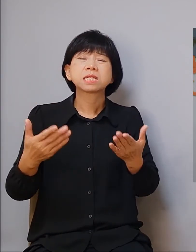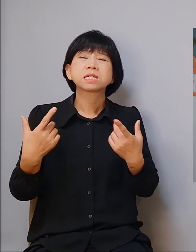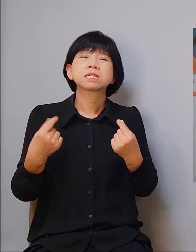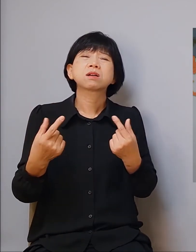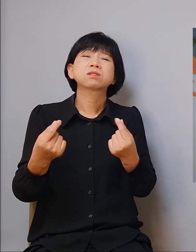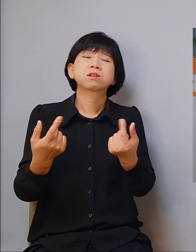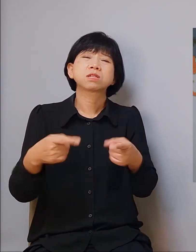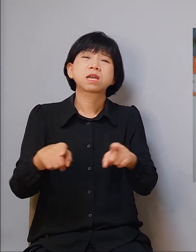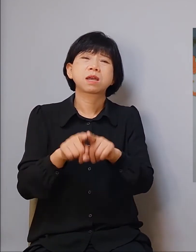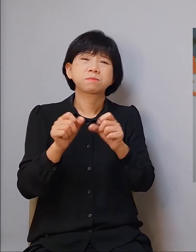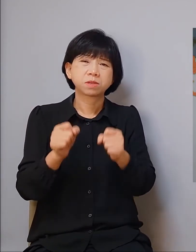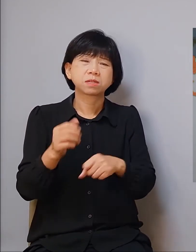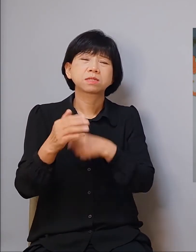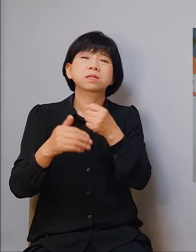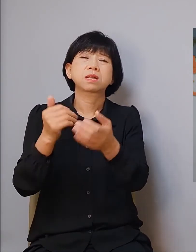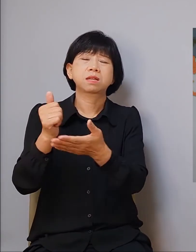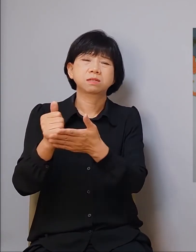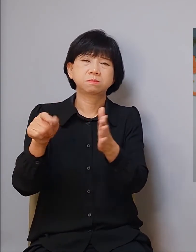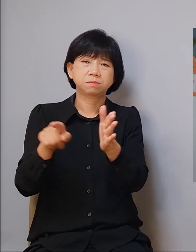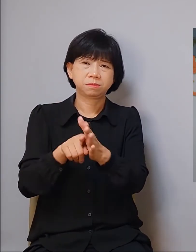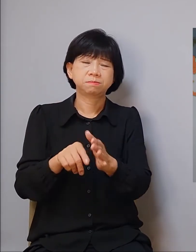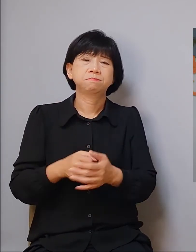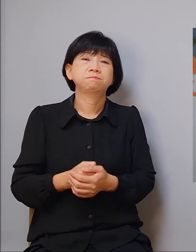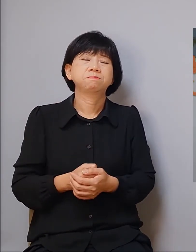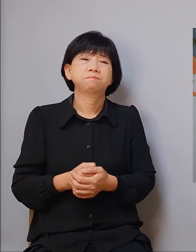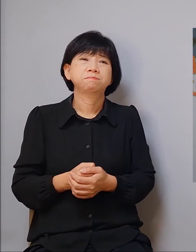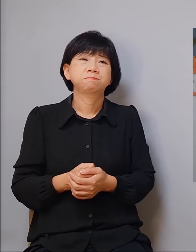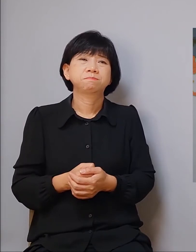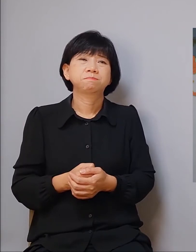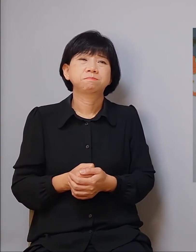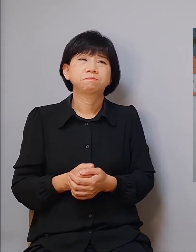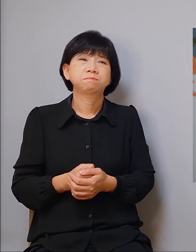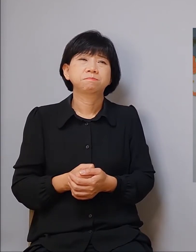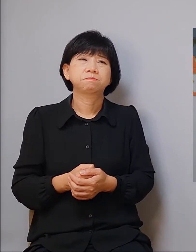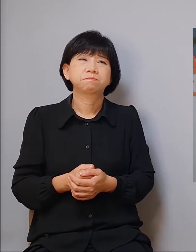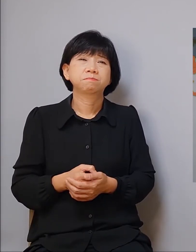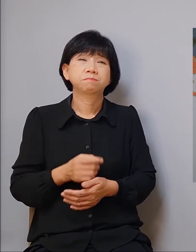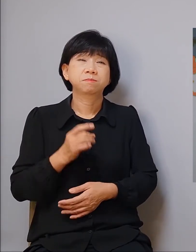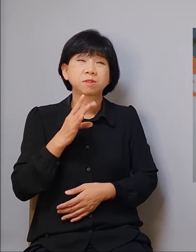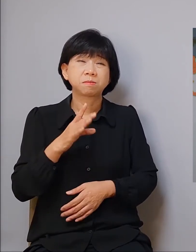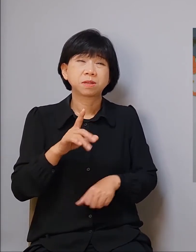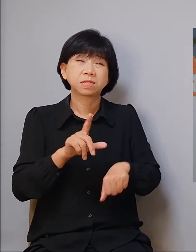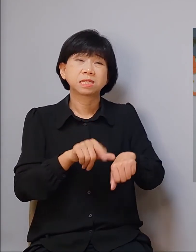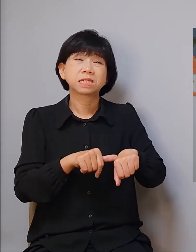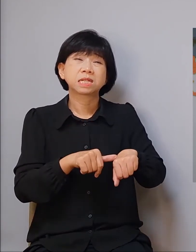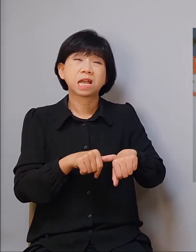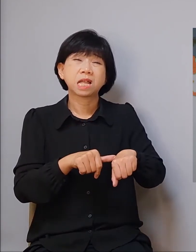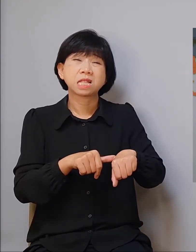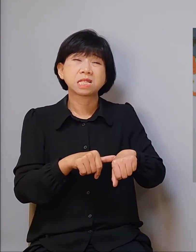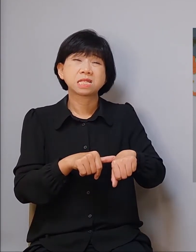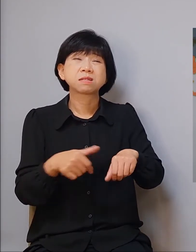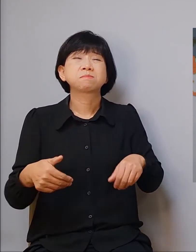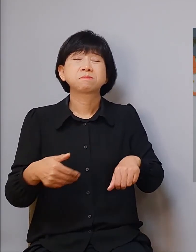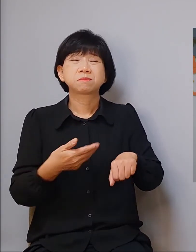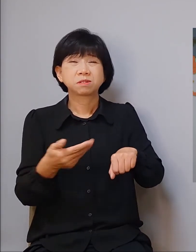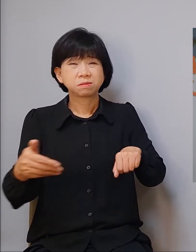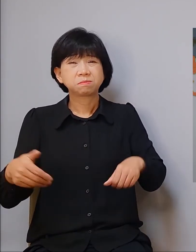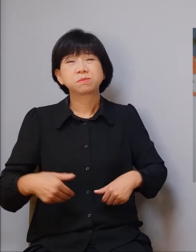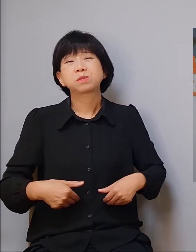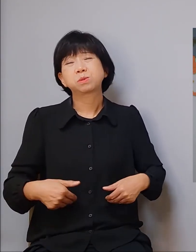하시는 하나님이심을 믿습니다. 다만 시간이 좀 걸릴 수 있습니다.